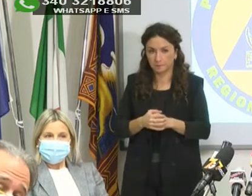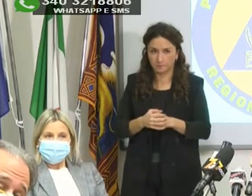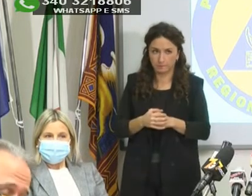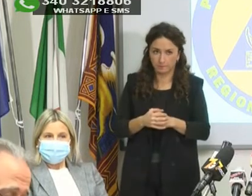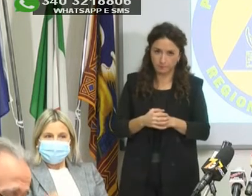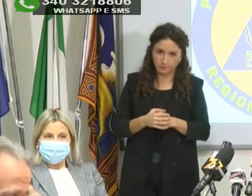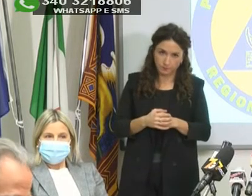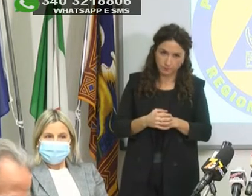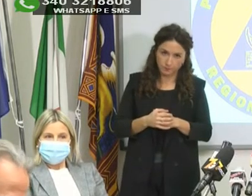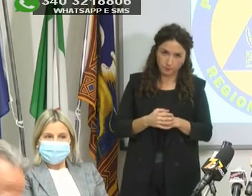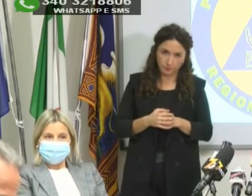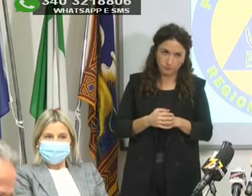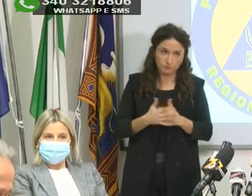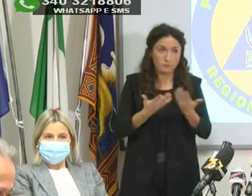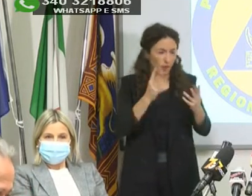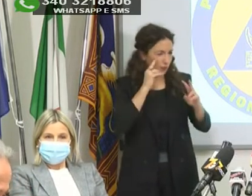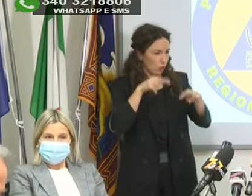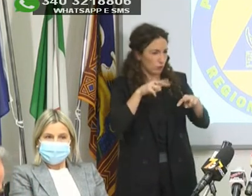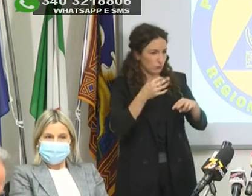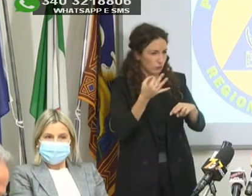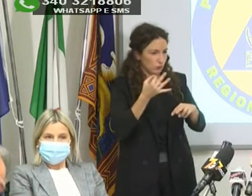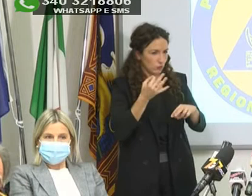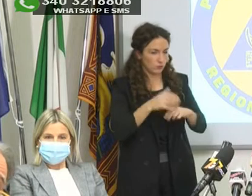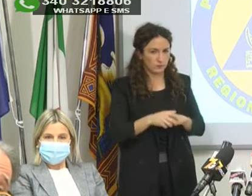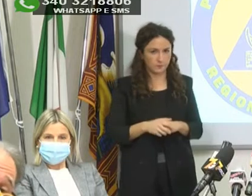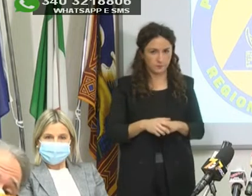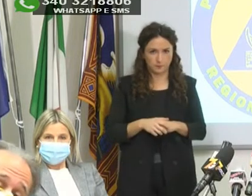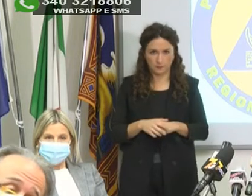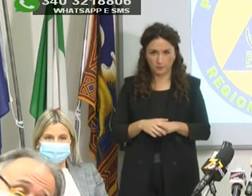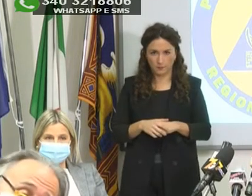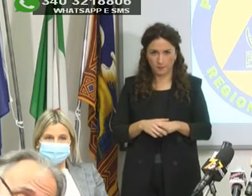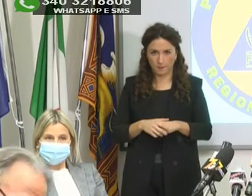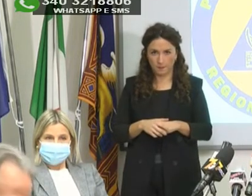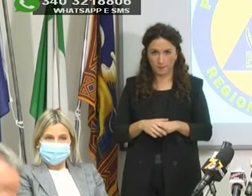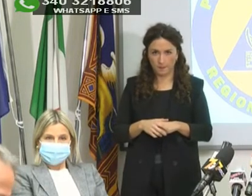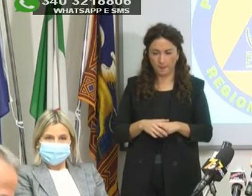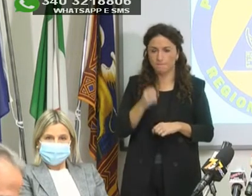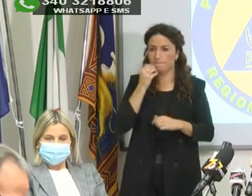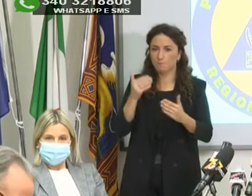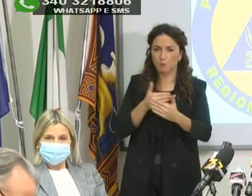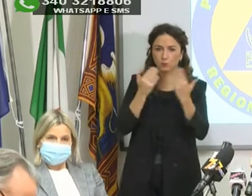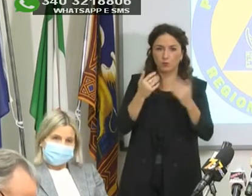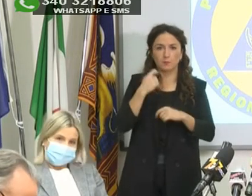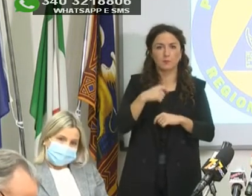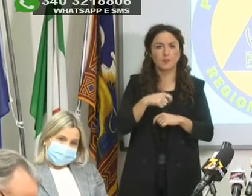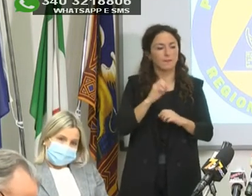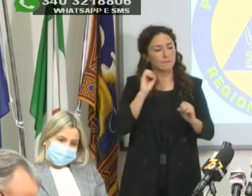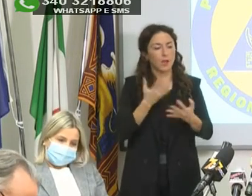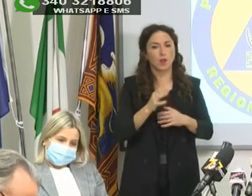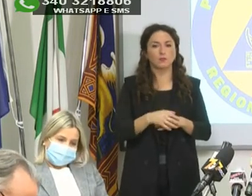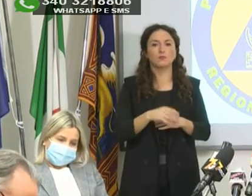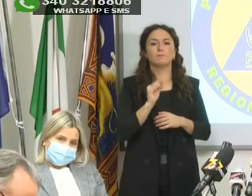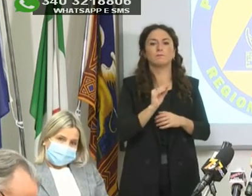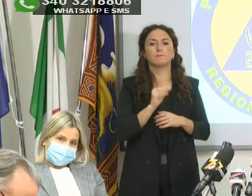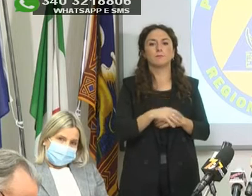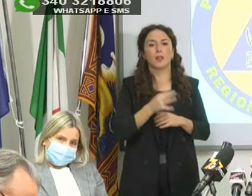Grazie. Marchiori. Però verifichiamo, è giusto verificare. Sì, buongiorno Presidente, una domanda veloce. I tamponi